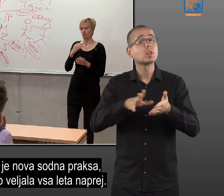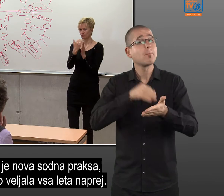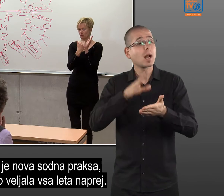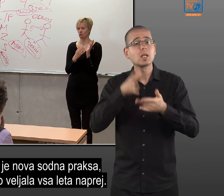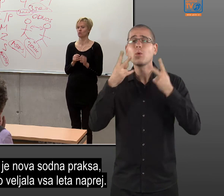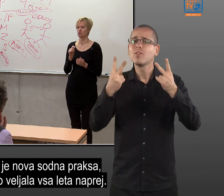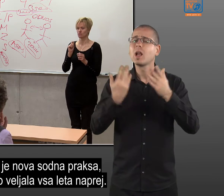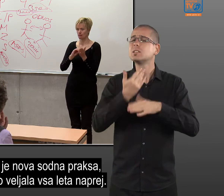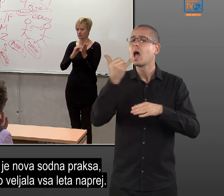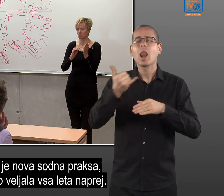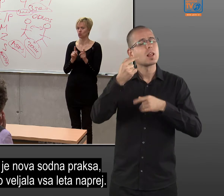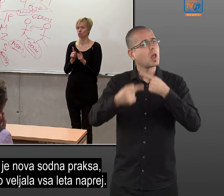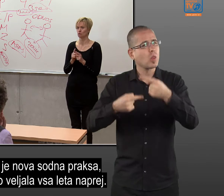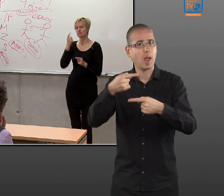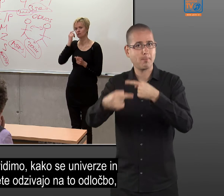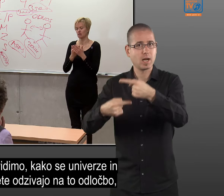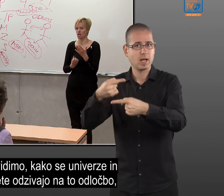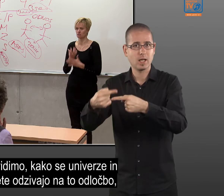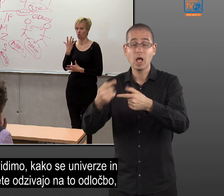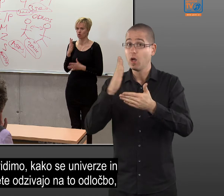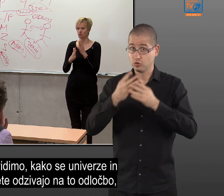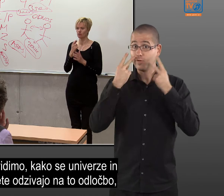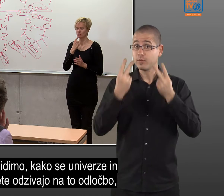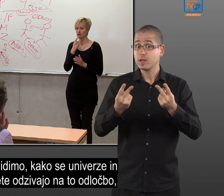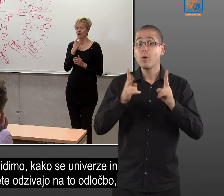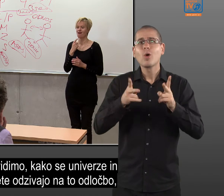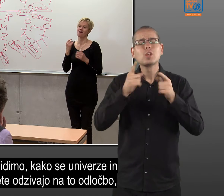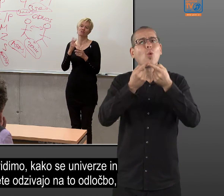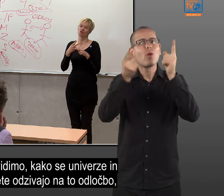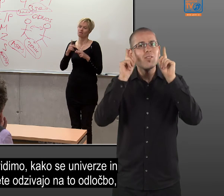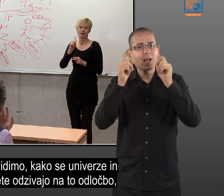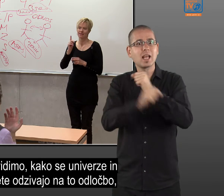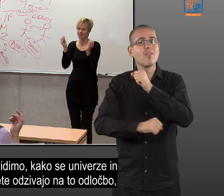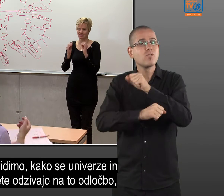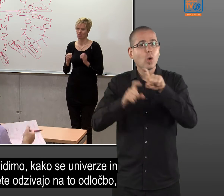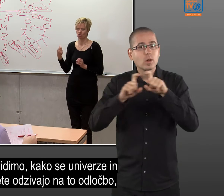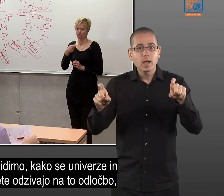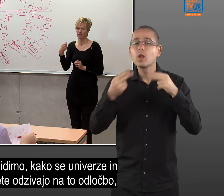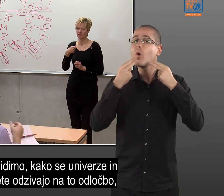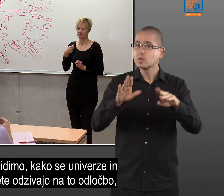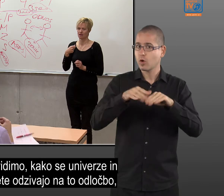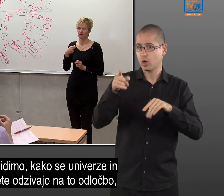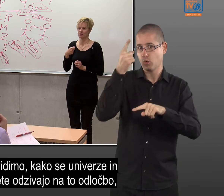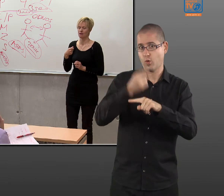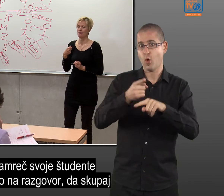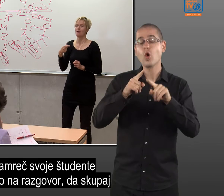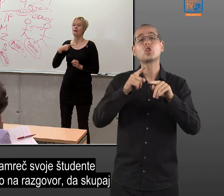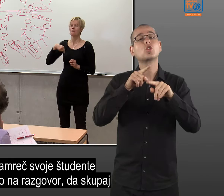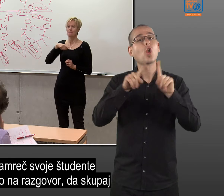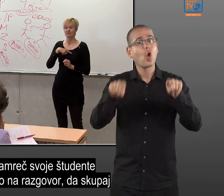bo veljala za vsa leta naprej in že vidimo, kako se univerzne fakultete odzivajo na to odločbo, namreč svoje študente